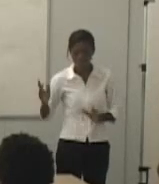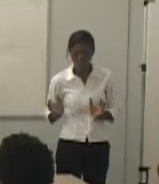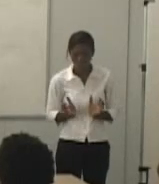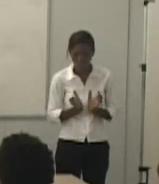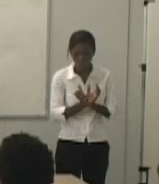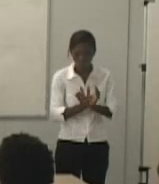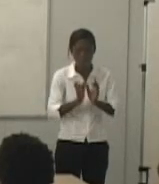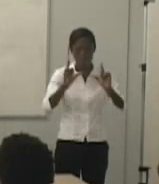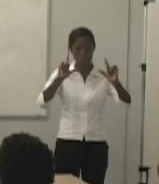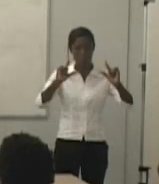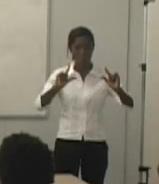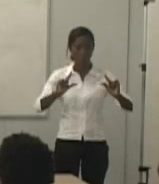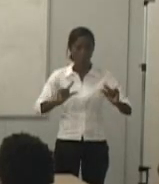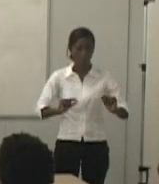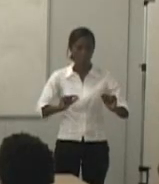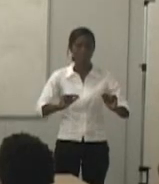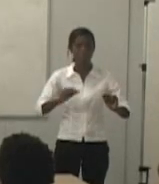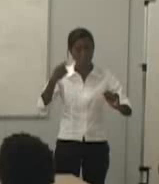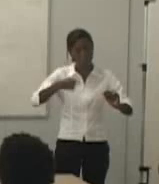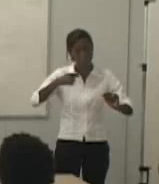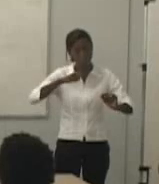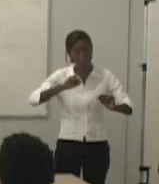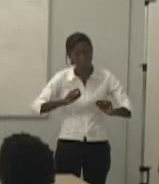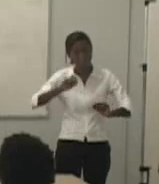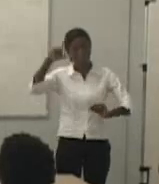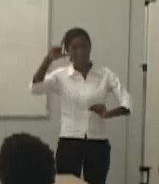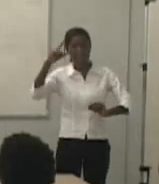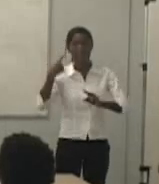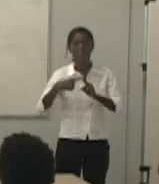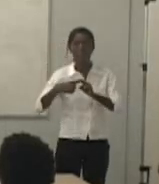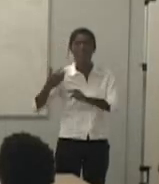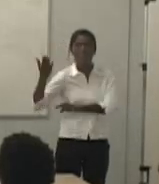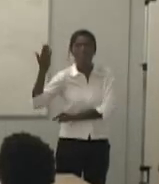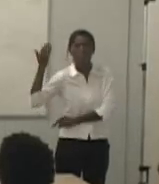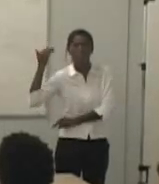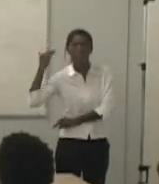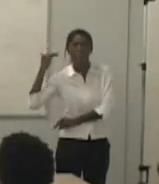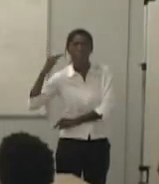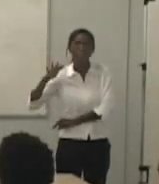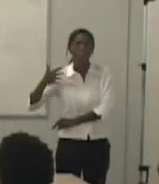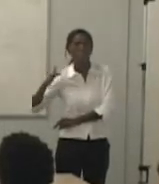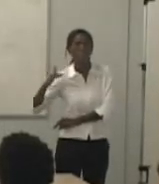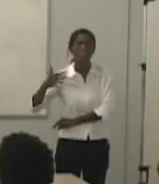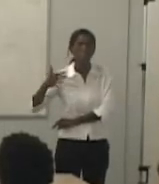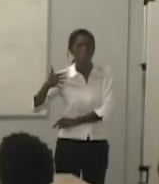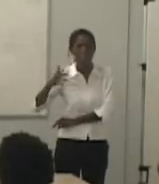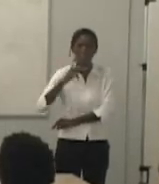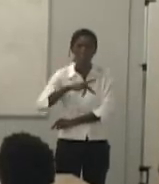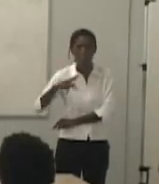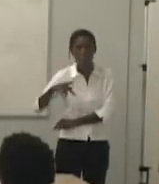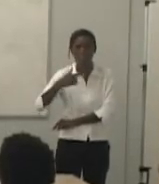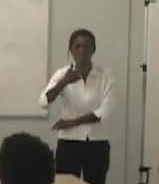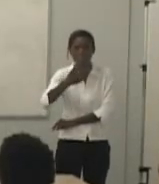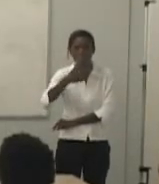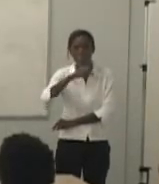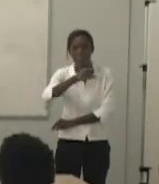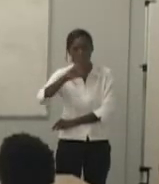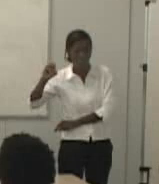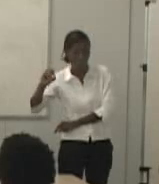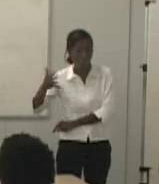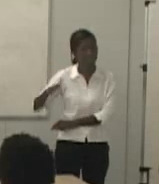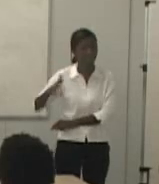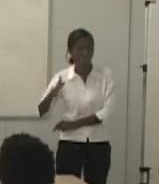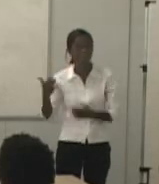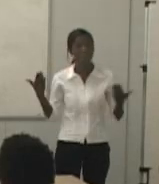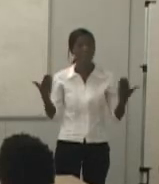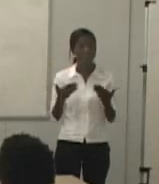estava diminuindo ao invés de aumentar por aquela época nós éramos mais ou menos 2.800 professores na UFRJ